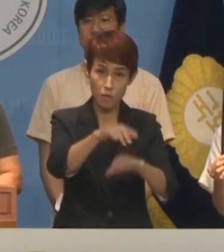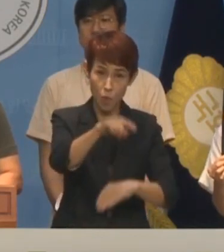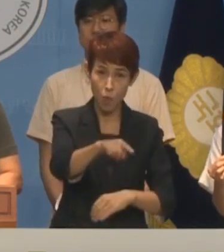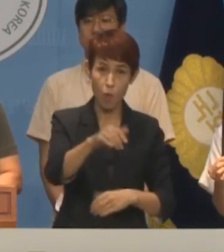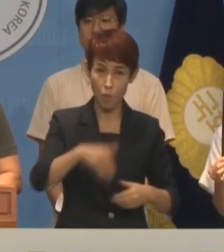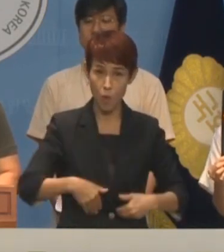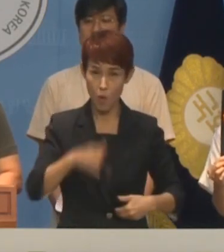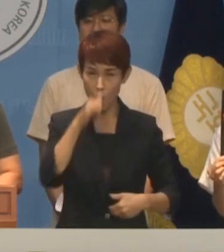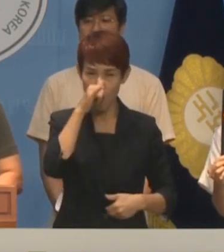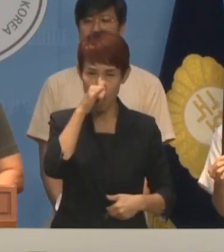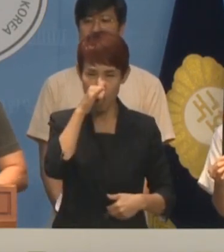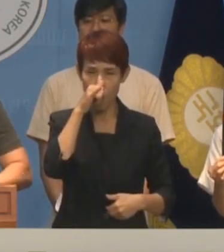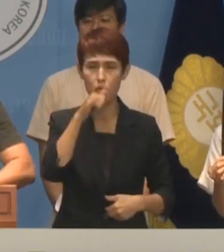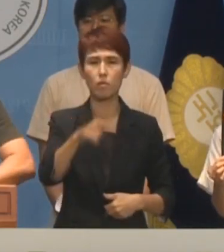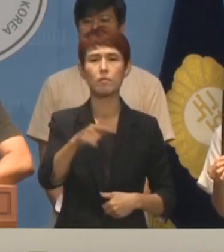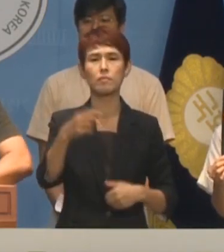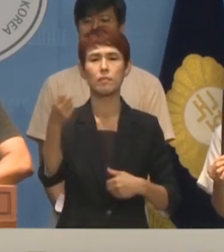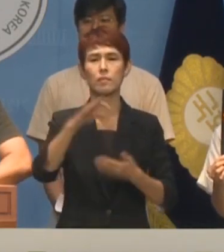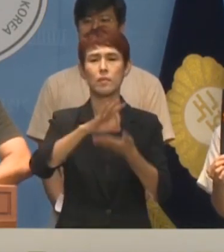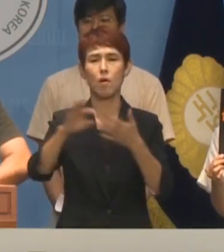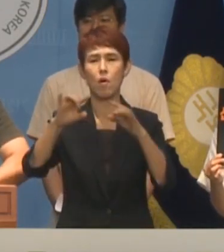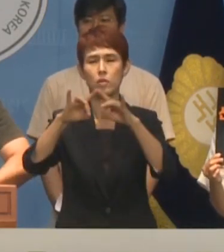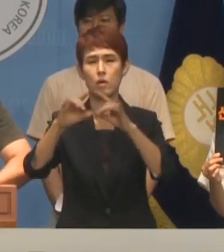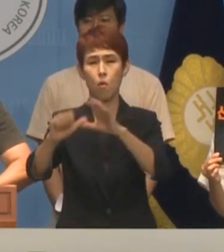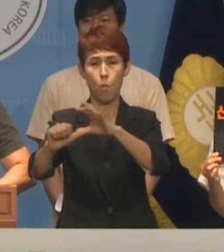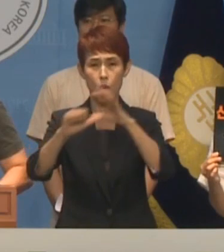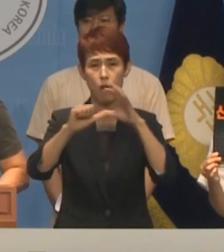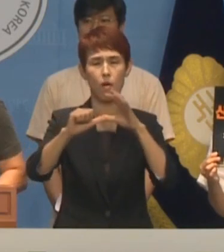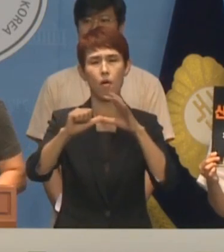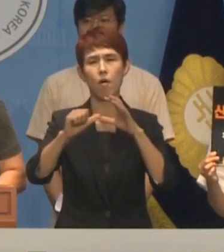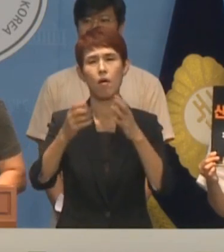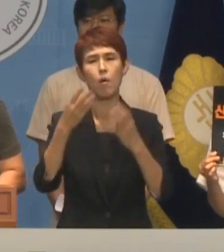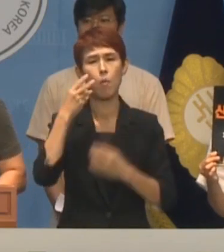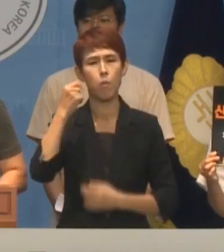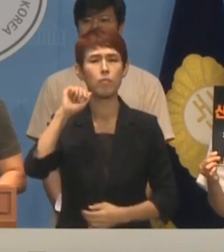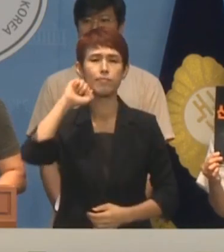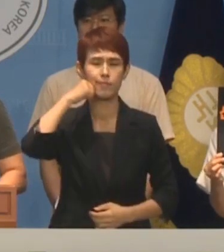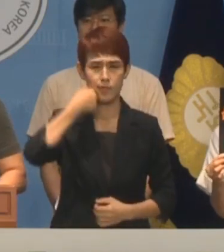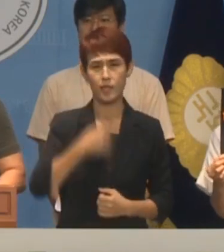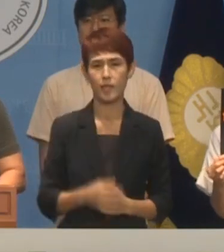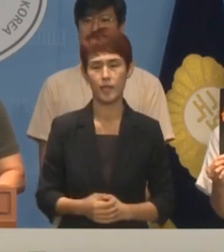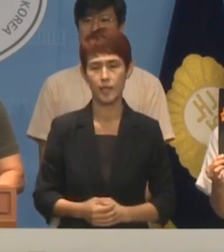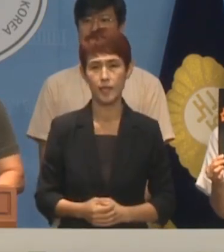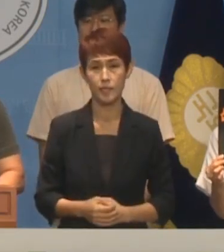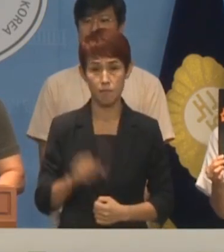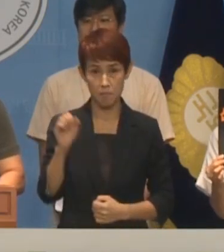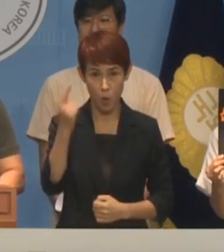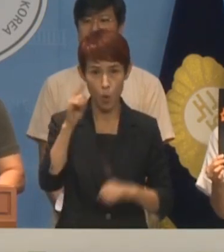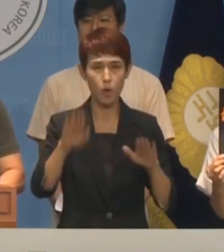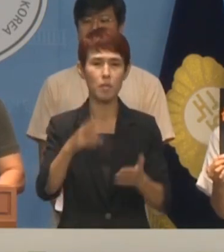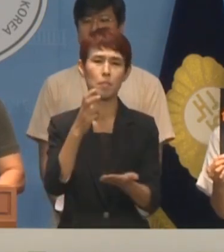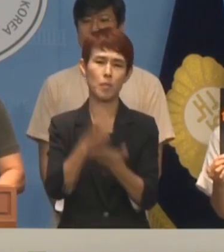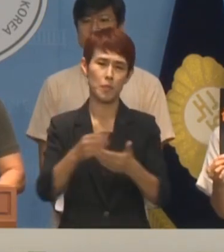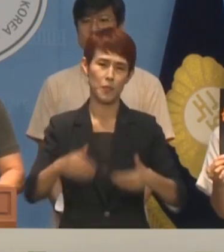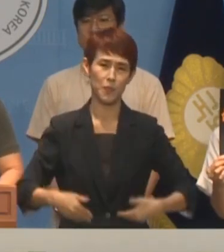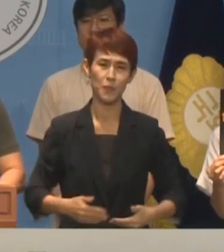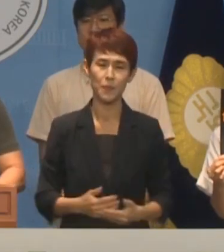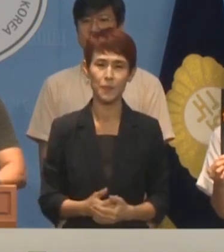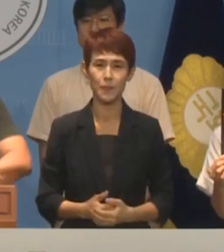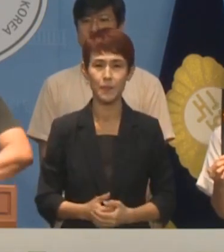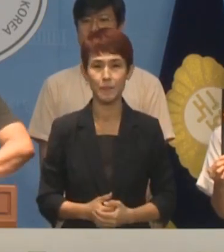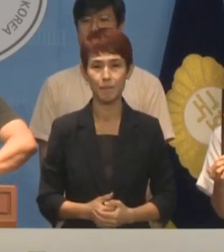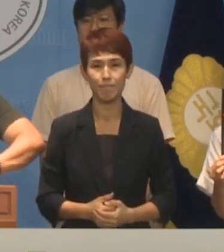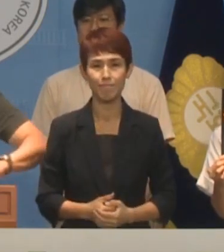확대는 원활히 이루어지기가 어렵습니다. 그래서 오늘 설명드리고 발의하게 될 법안이 필요한 것입니다.